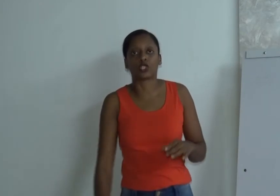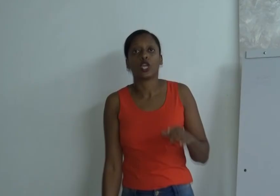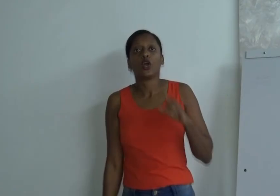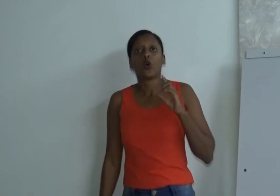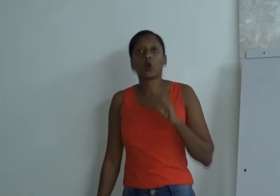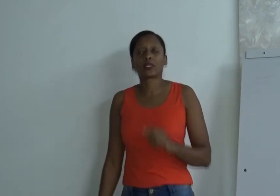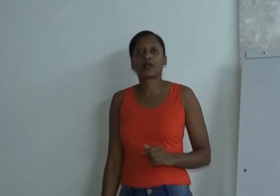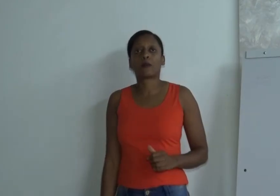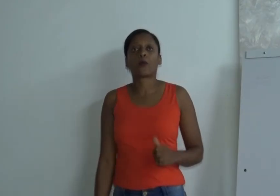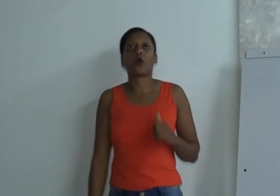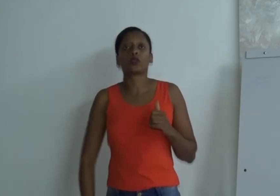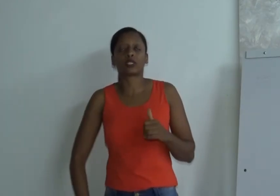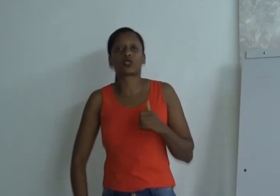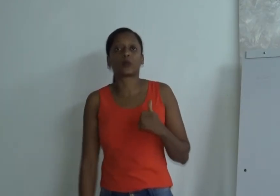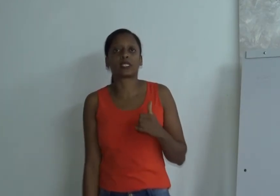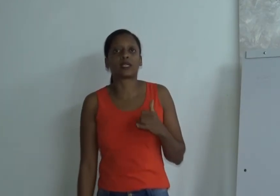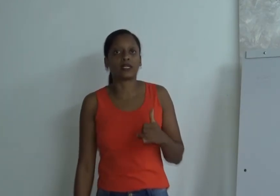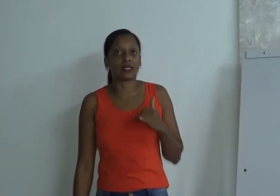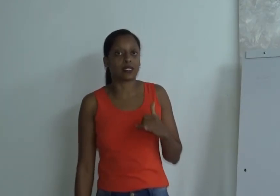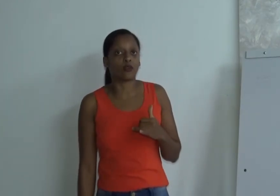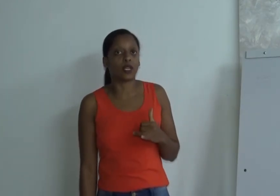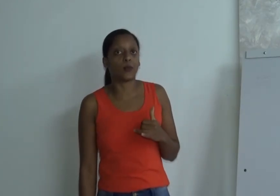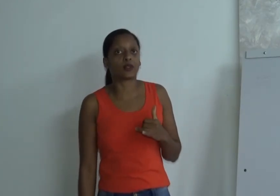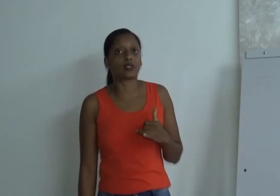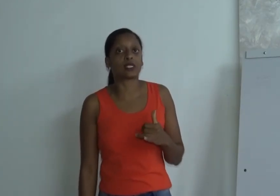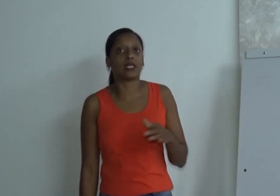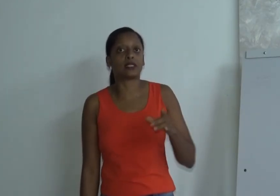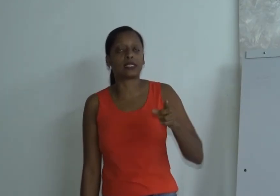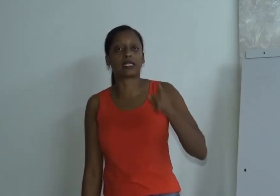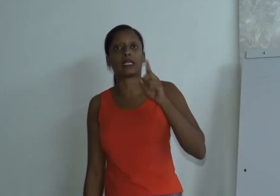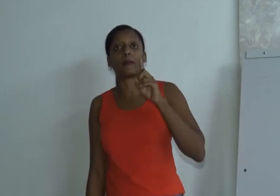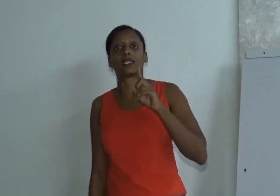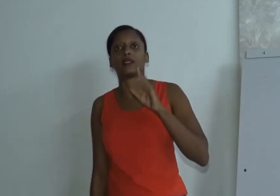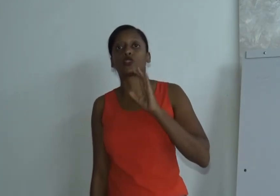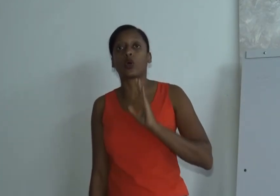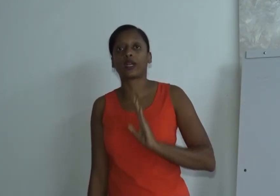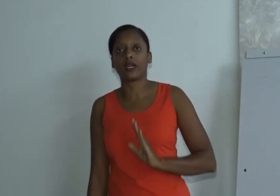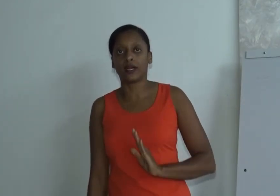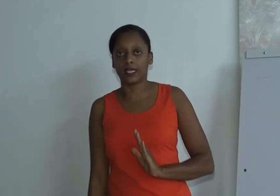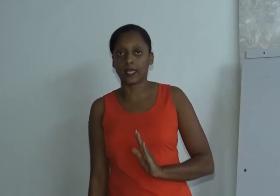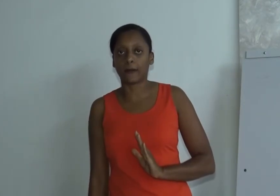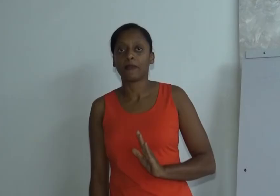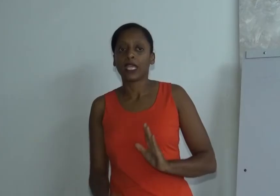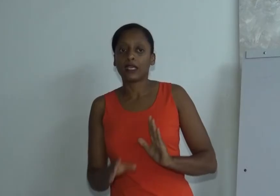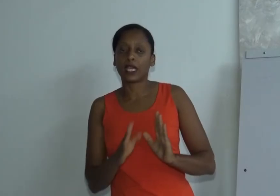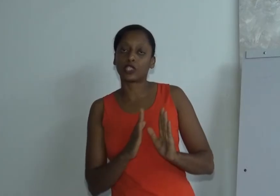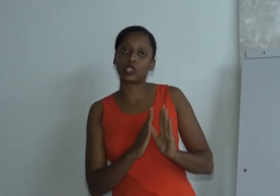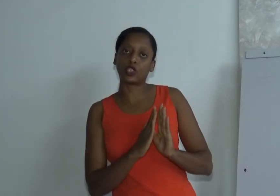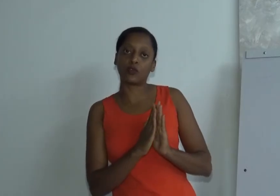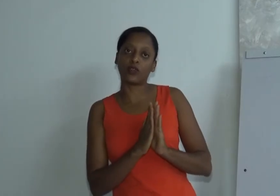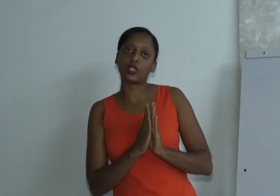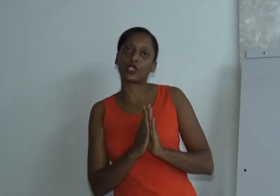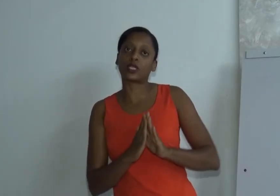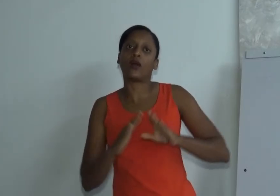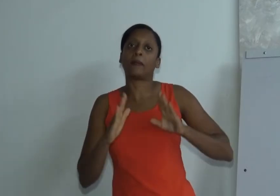resistente. Outras substâncias que eu falei para vocês que está na matriz orgânica, que a gente divide então a